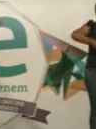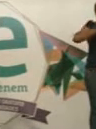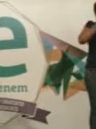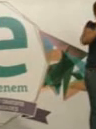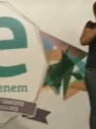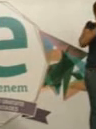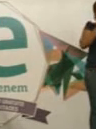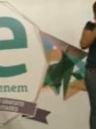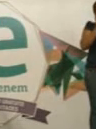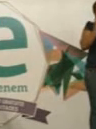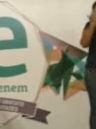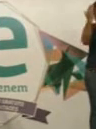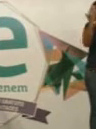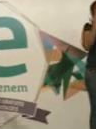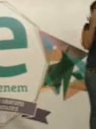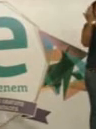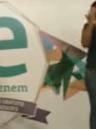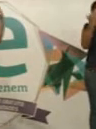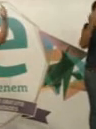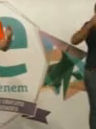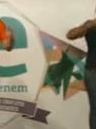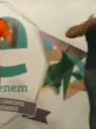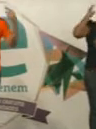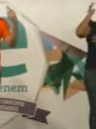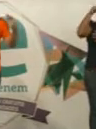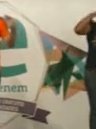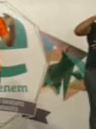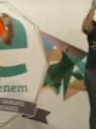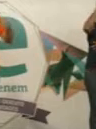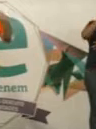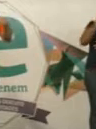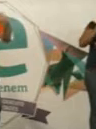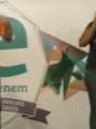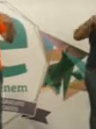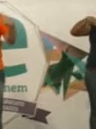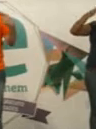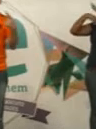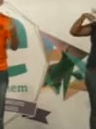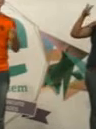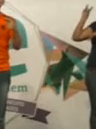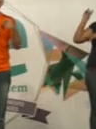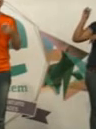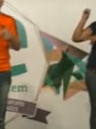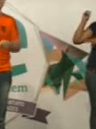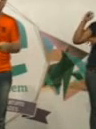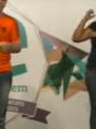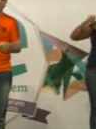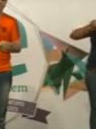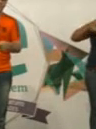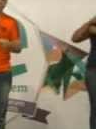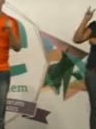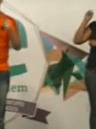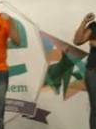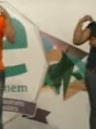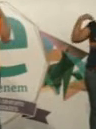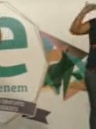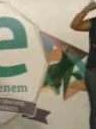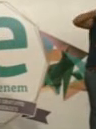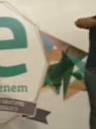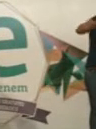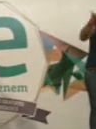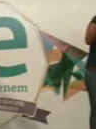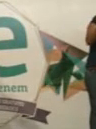com o Brasil de hoje. Por coincidência, em 50, ia ter eleições presidenciais também. Na época,